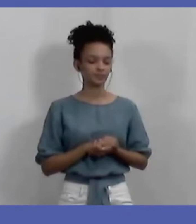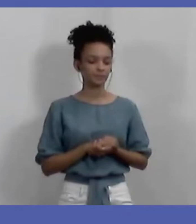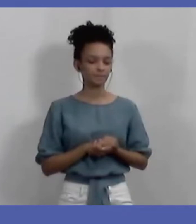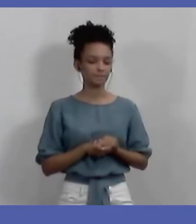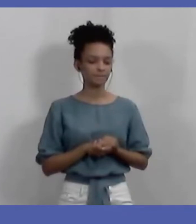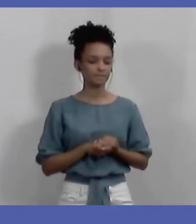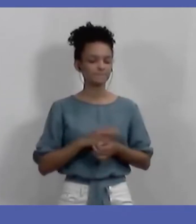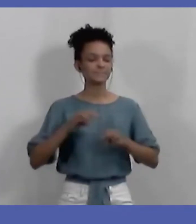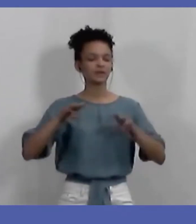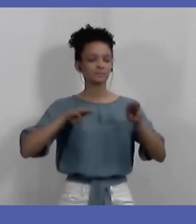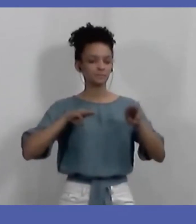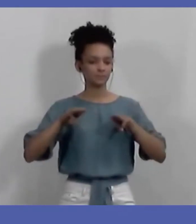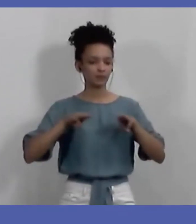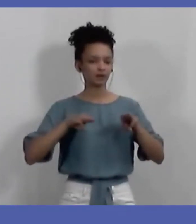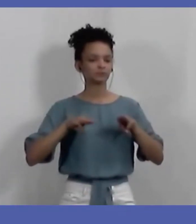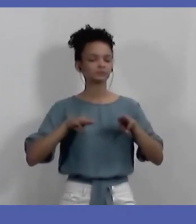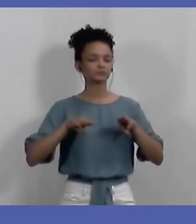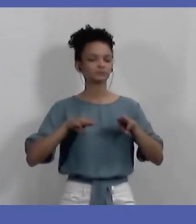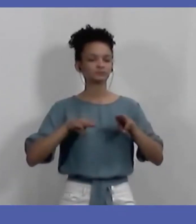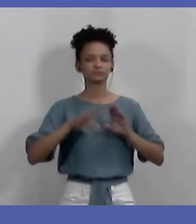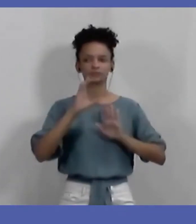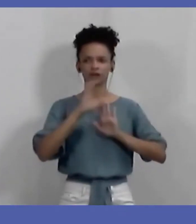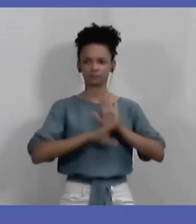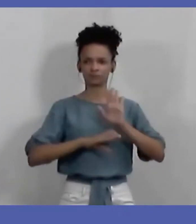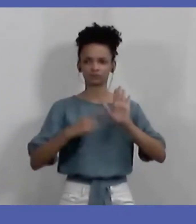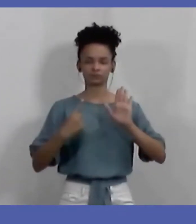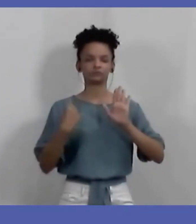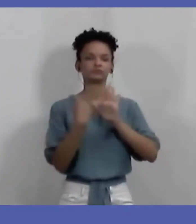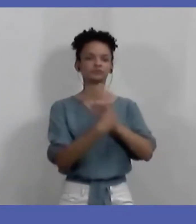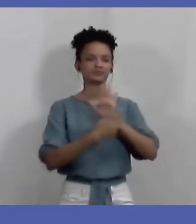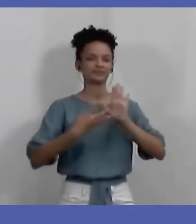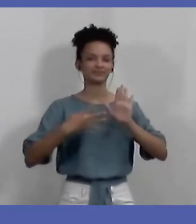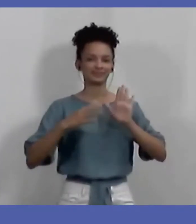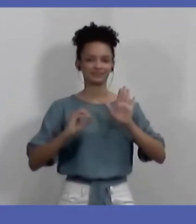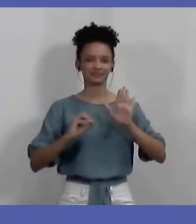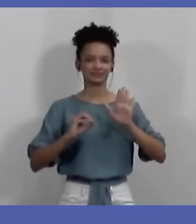Marcos também, 1,40, está pertinho, 1,40.